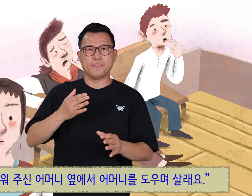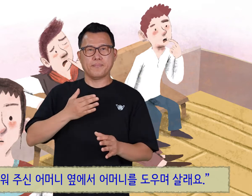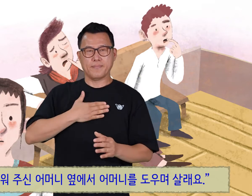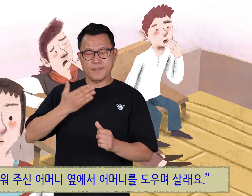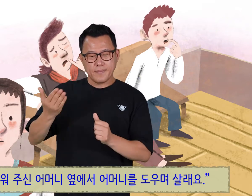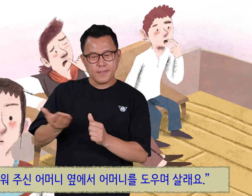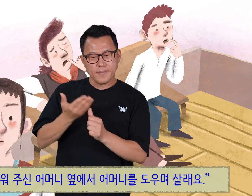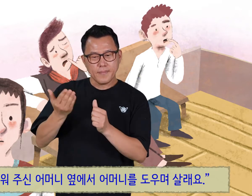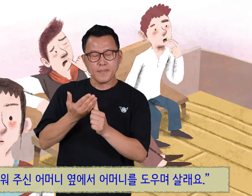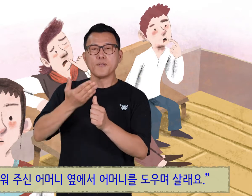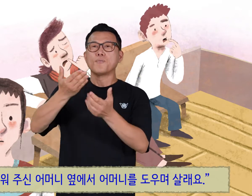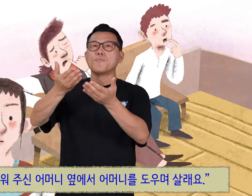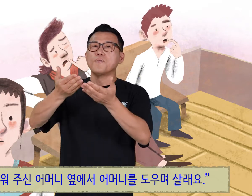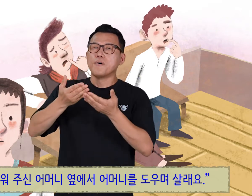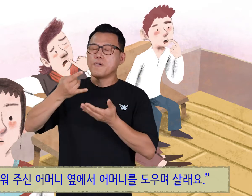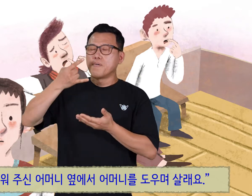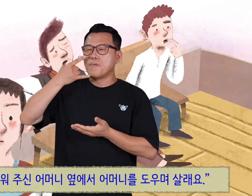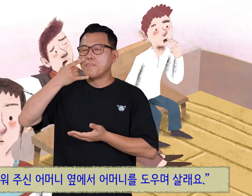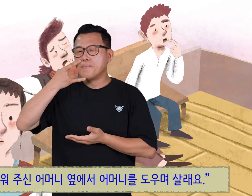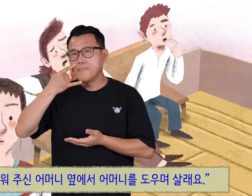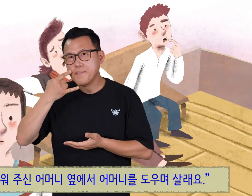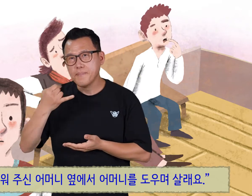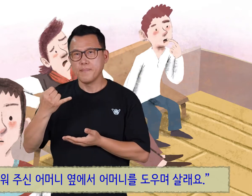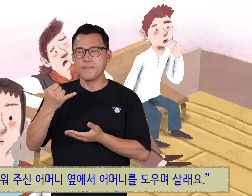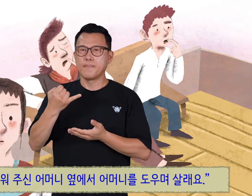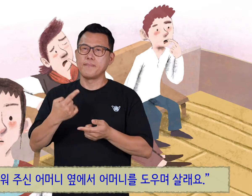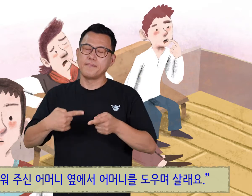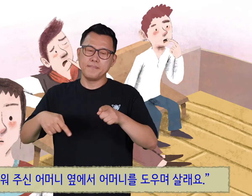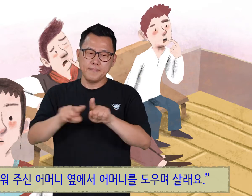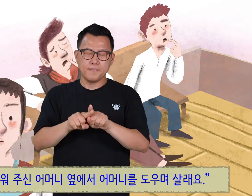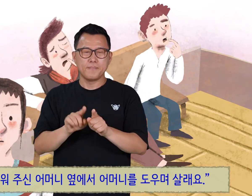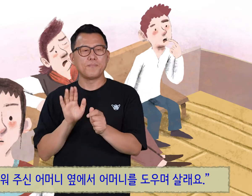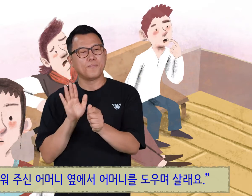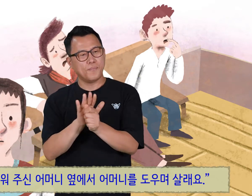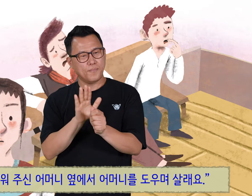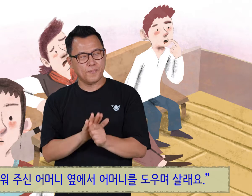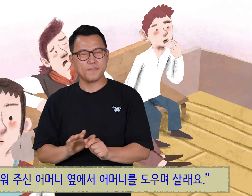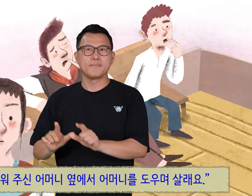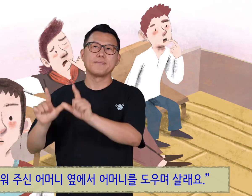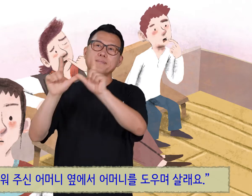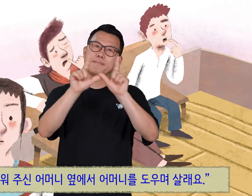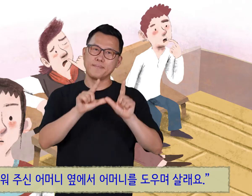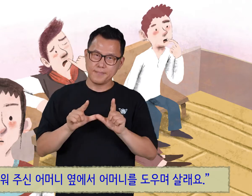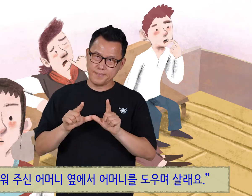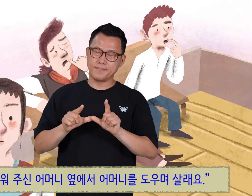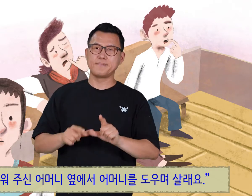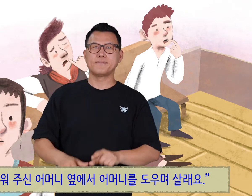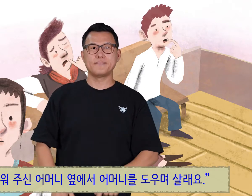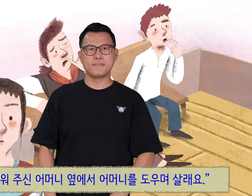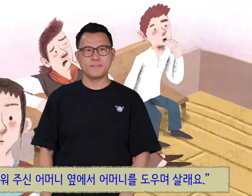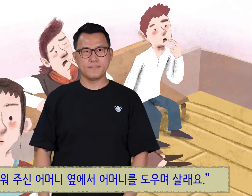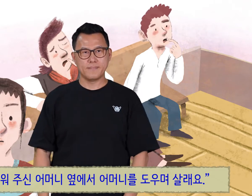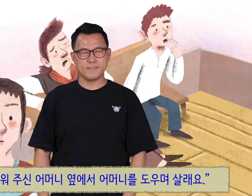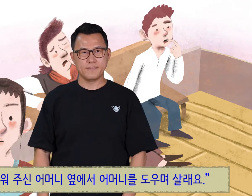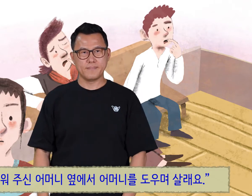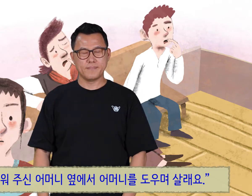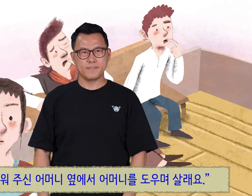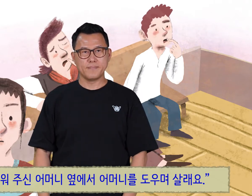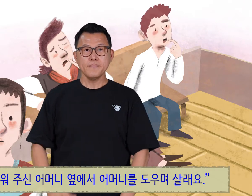그동안 저를 키워주신 어머니 옆에서 어머니를 도우며 살래요.